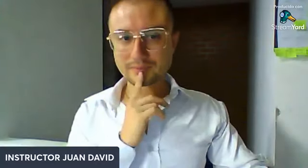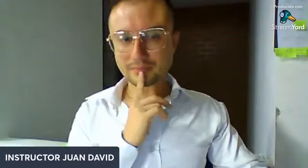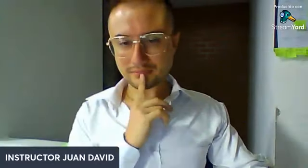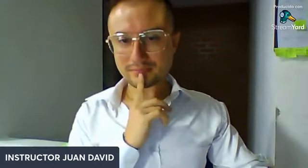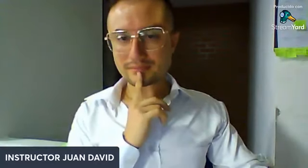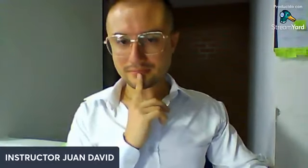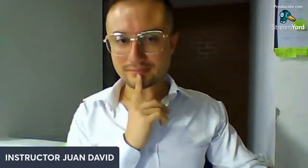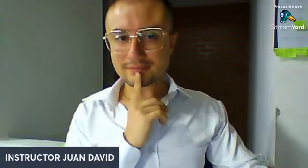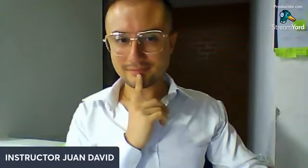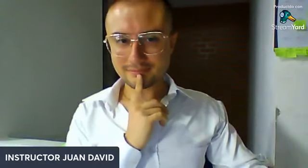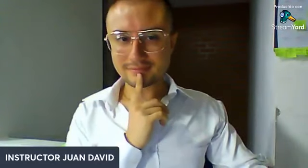Todo bien.